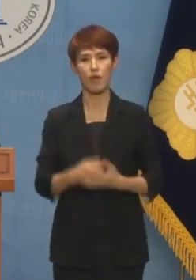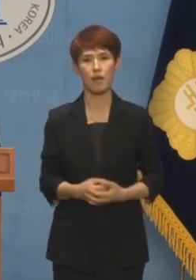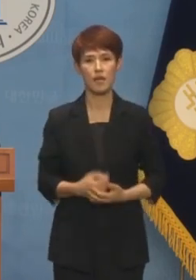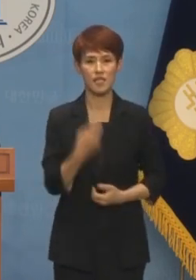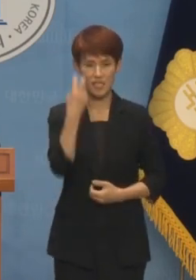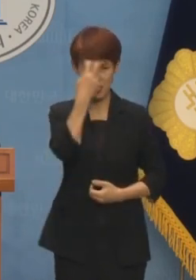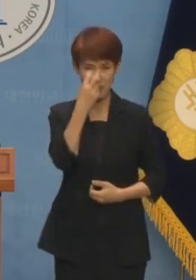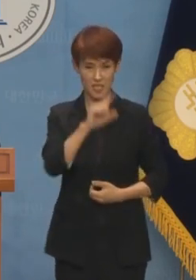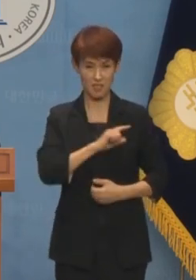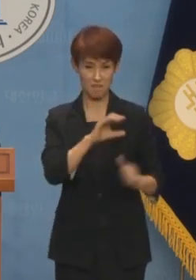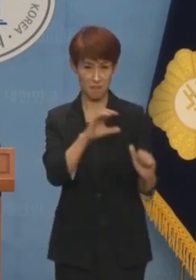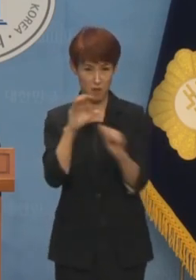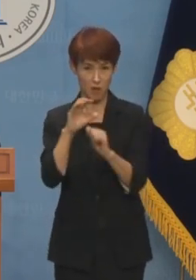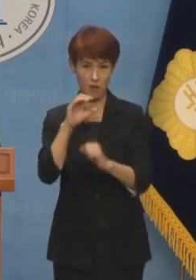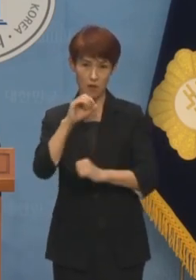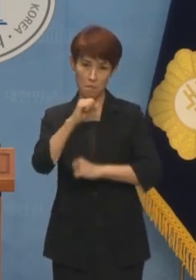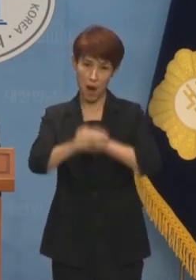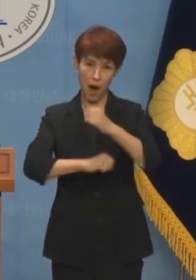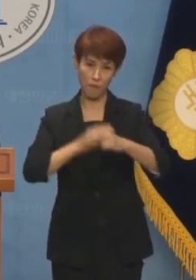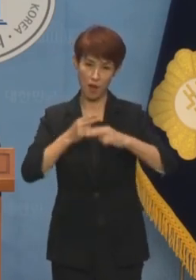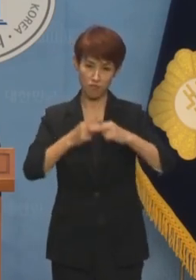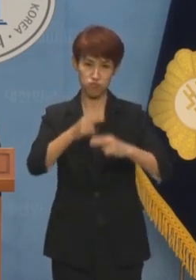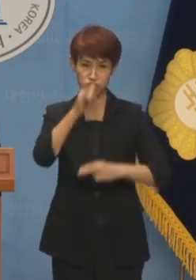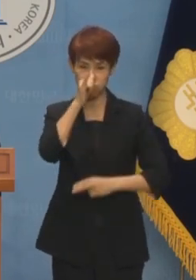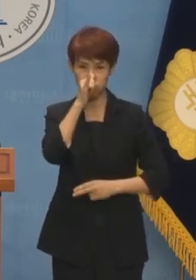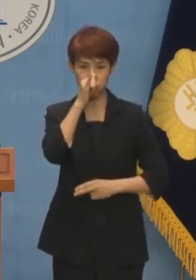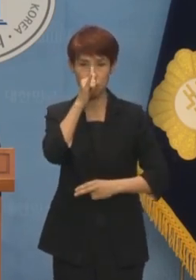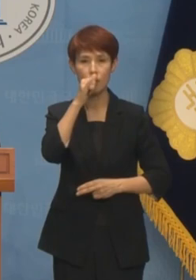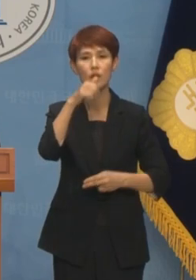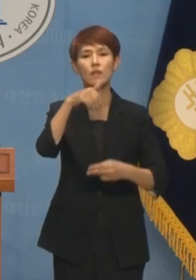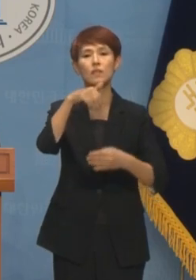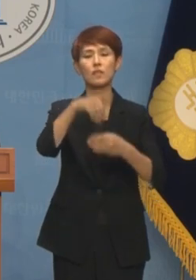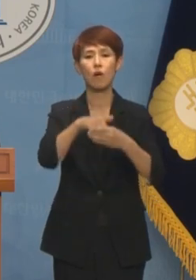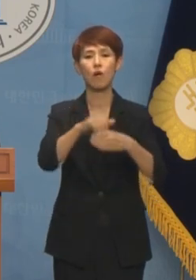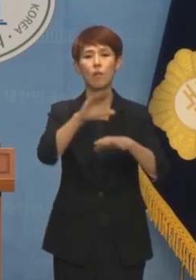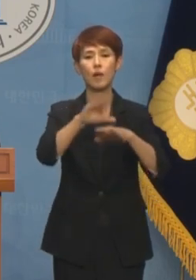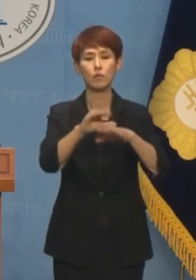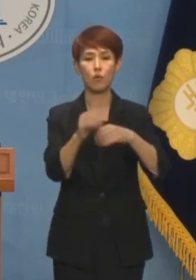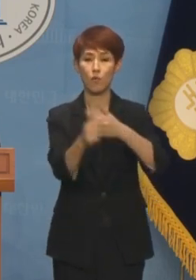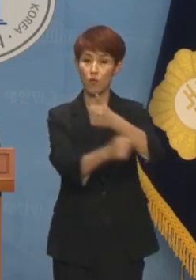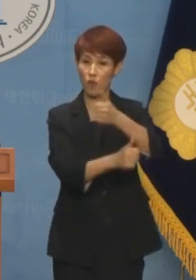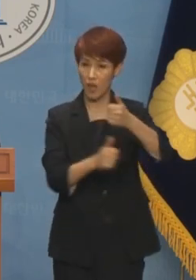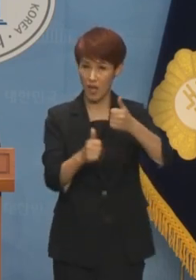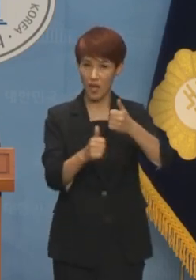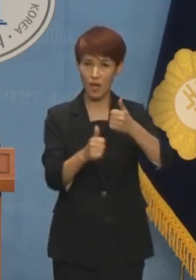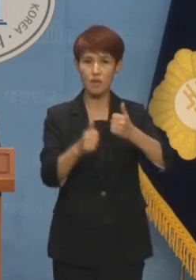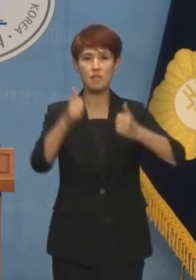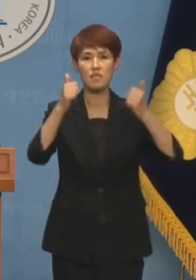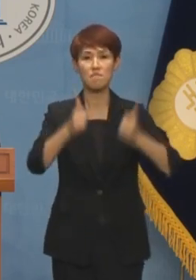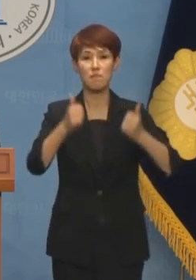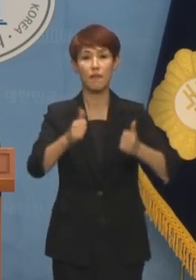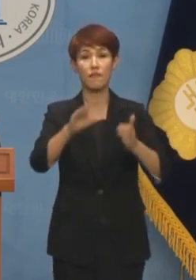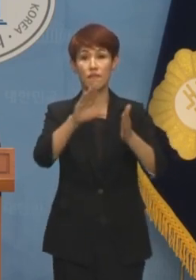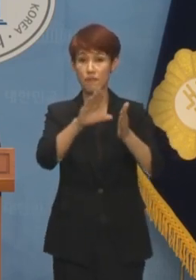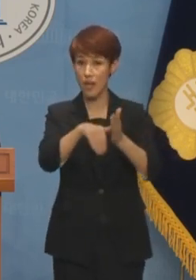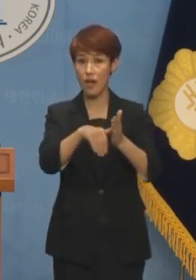심의라는 이름으로 망나니 칼춤을 춘 선거방송심의위가